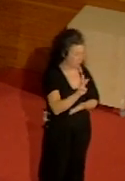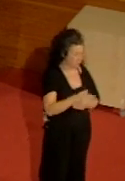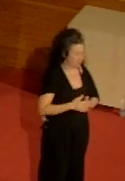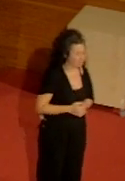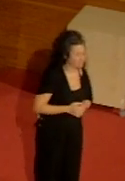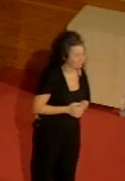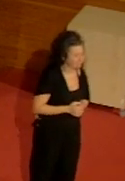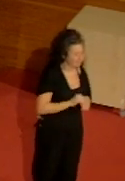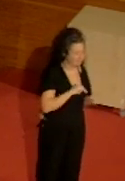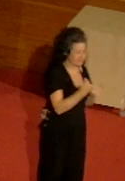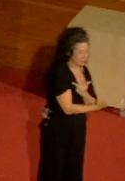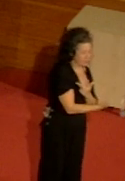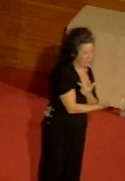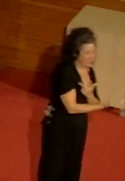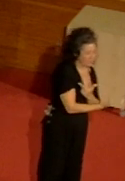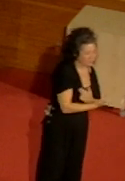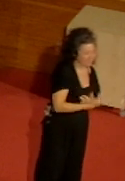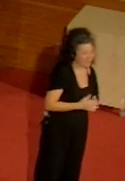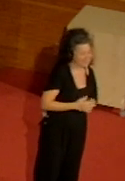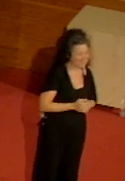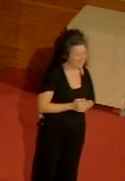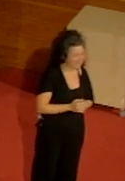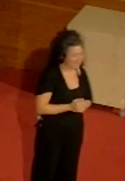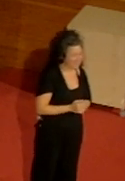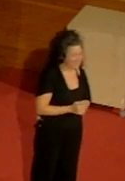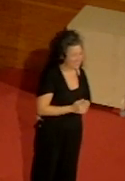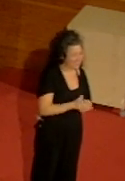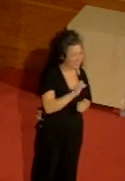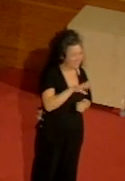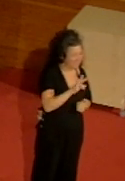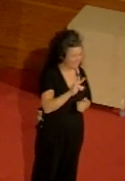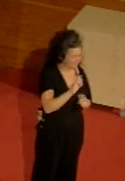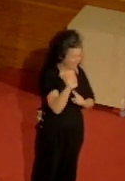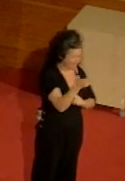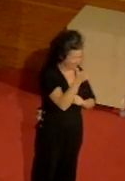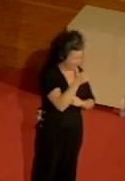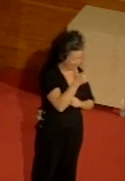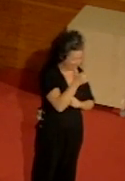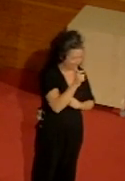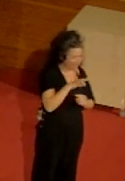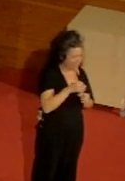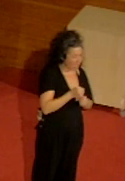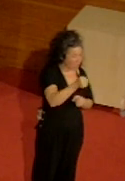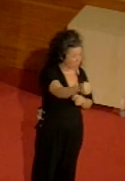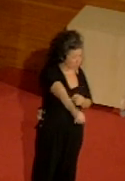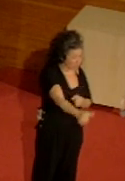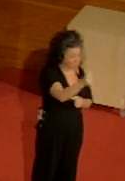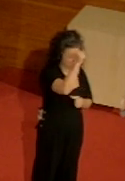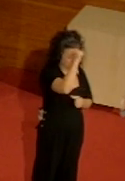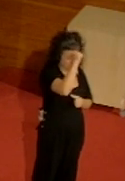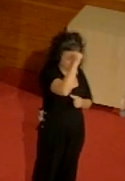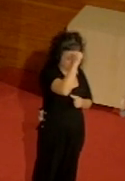Bueno, Agus, EFE agentziako korrespontsala izan zen Indian eta Pakistanen 2007-tik 2012-ra,